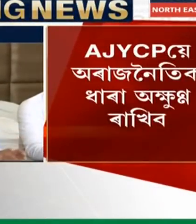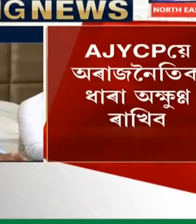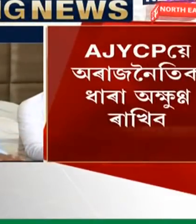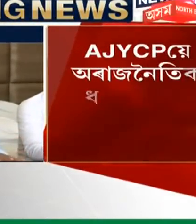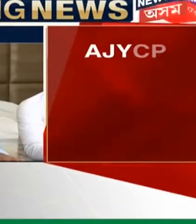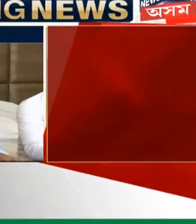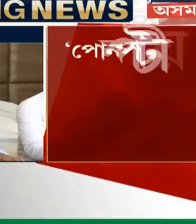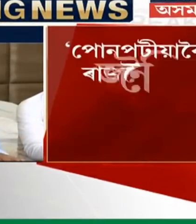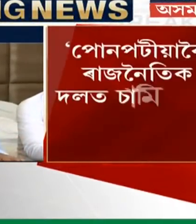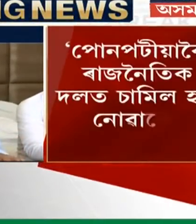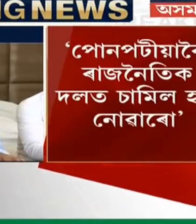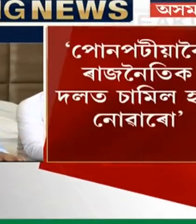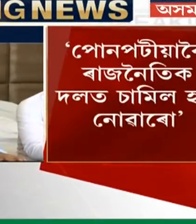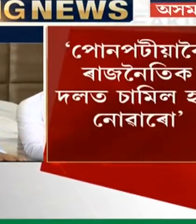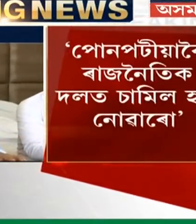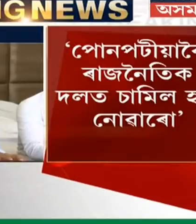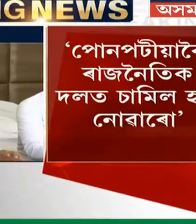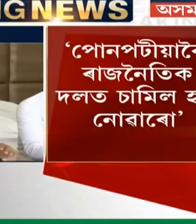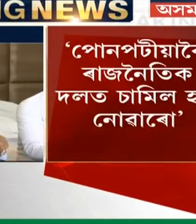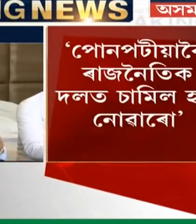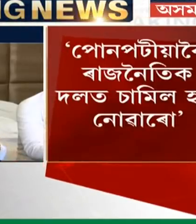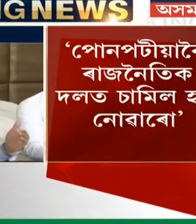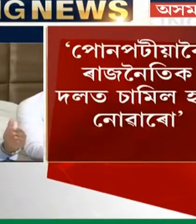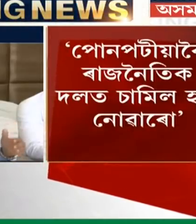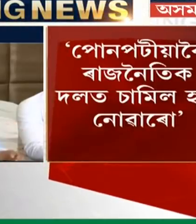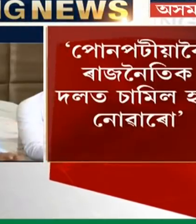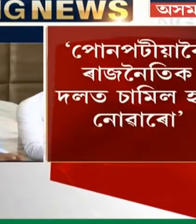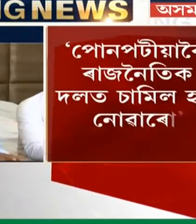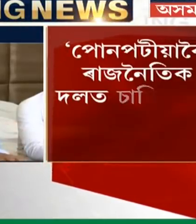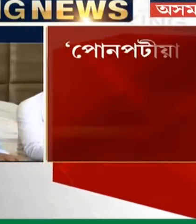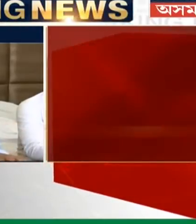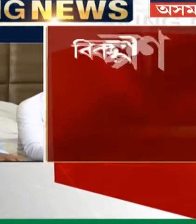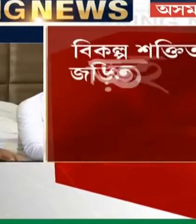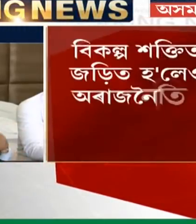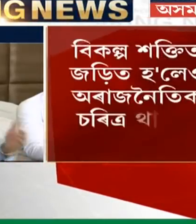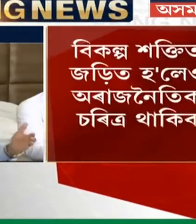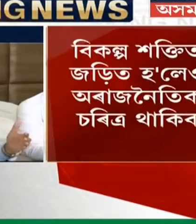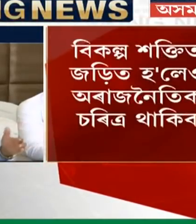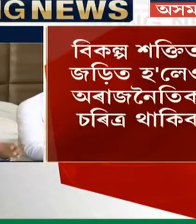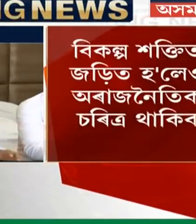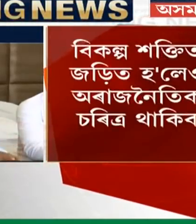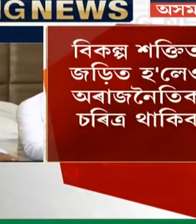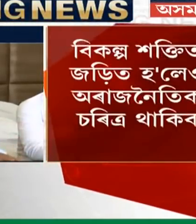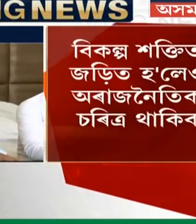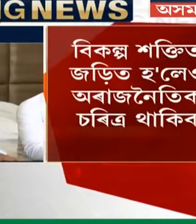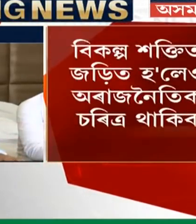तृत्य विकल्प राजनैतिक शक्ति प्रकृतार्थ जी जतियों समस्या आसार जब